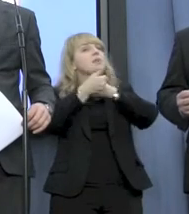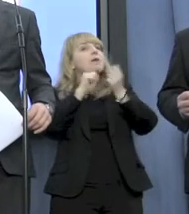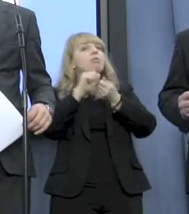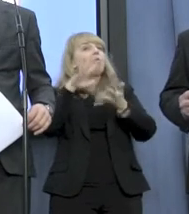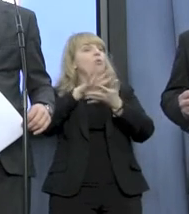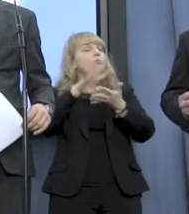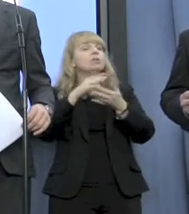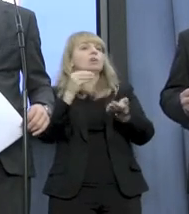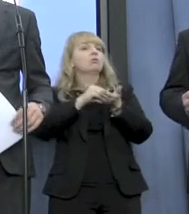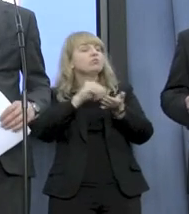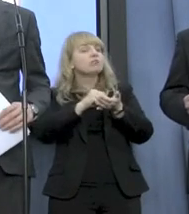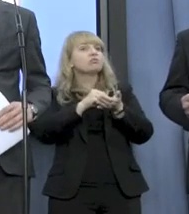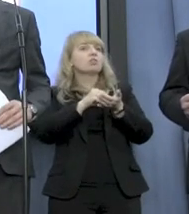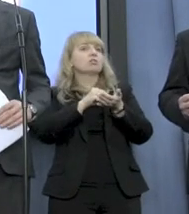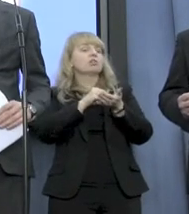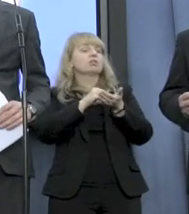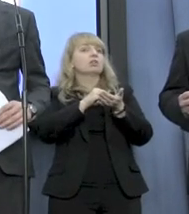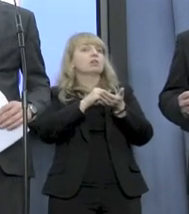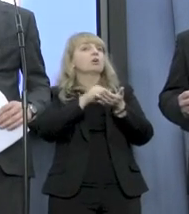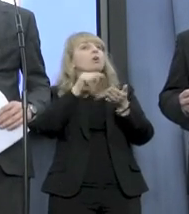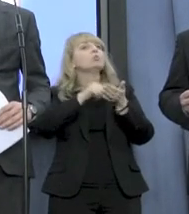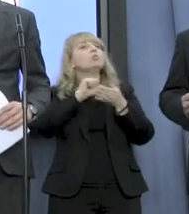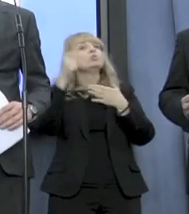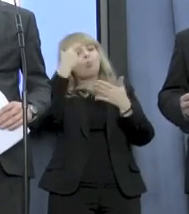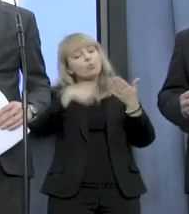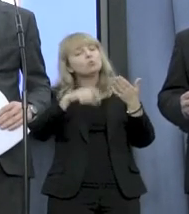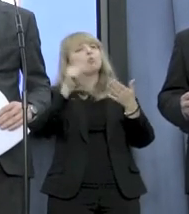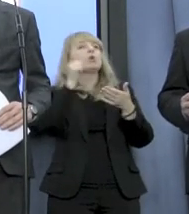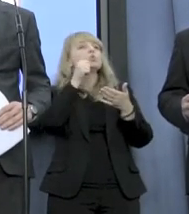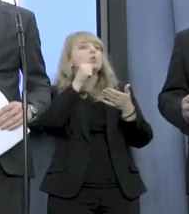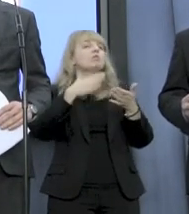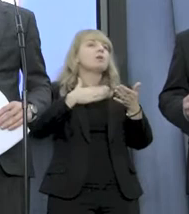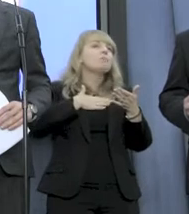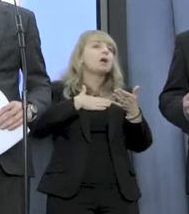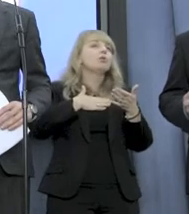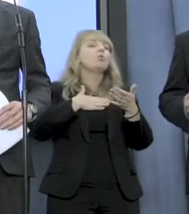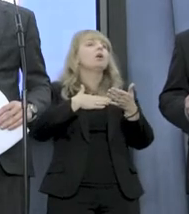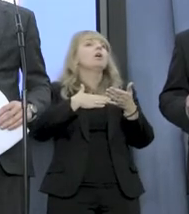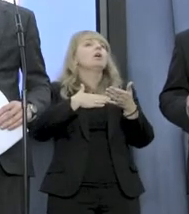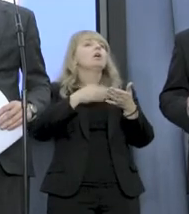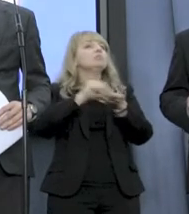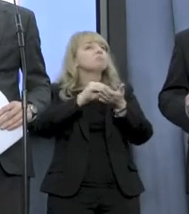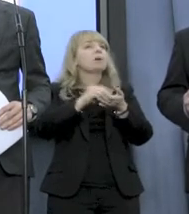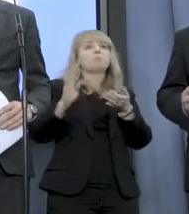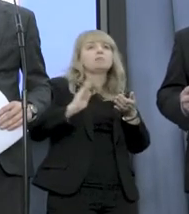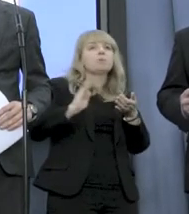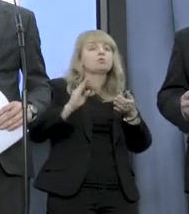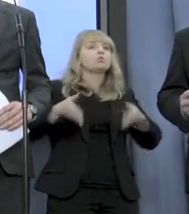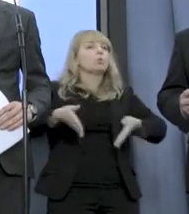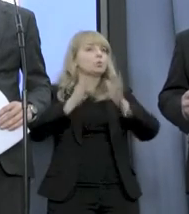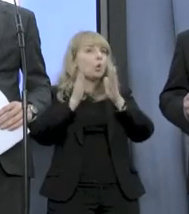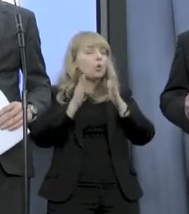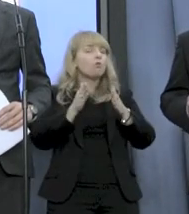wymieniamy się doświadczeniami. To są osoby, które na co dzień mają do czynienia z bezpieczeństwem w